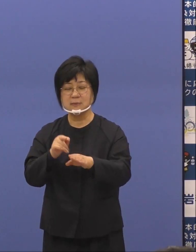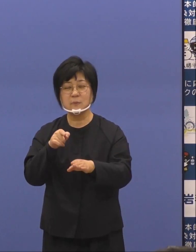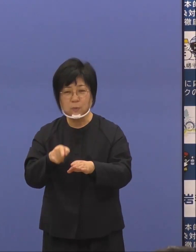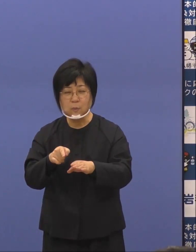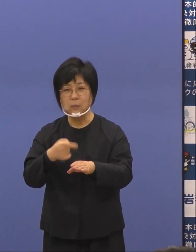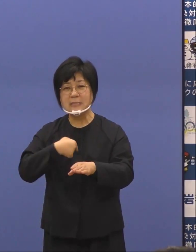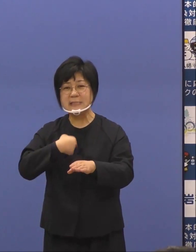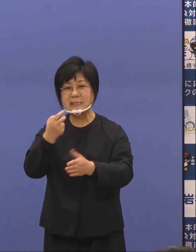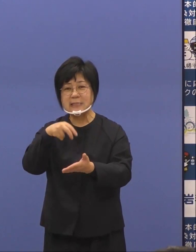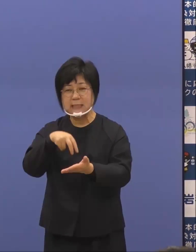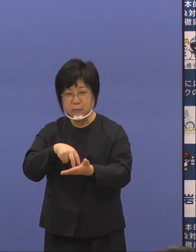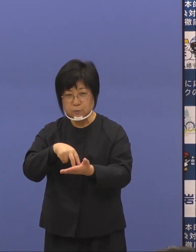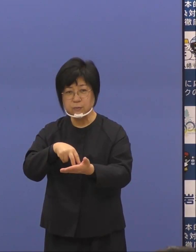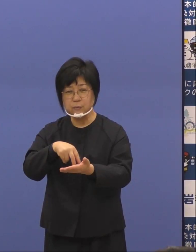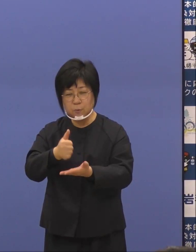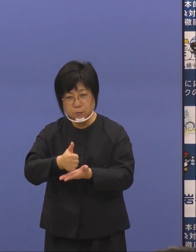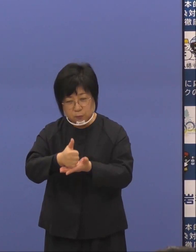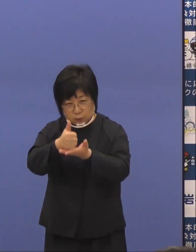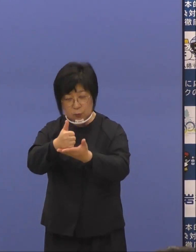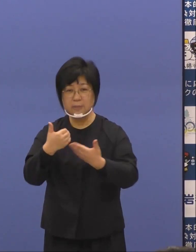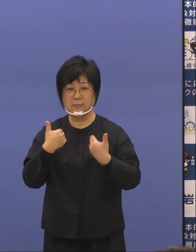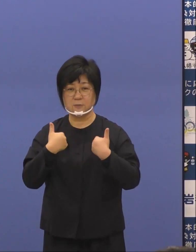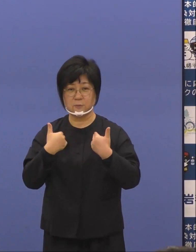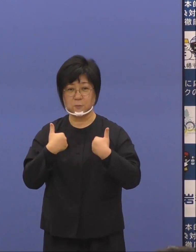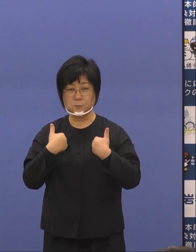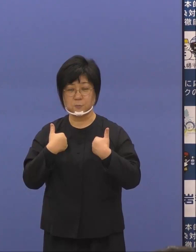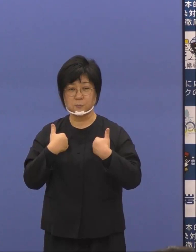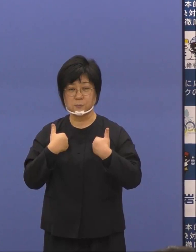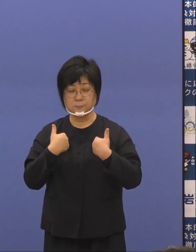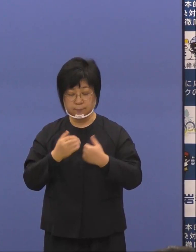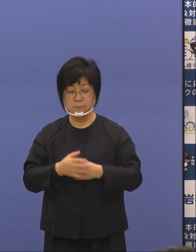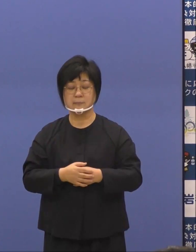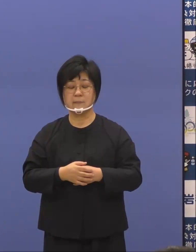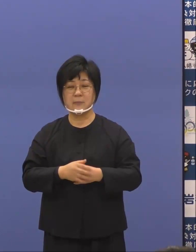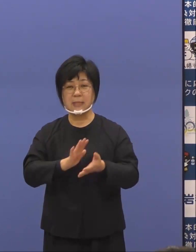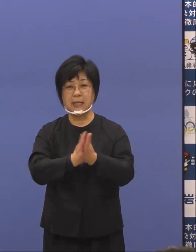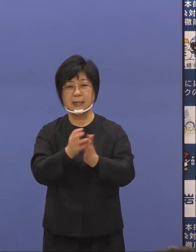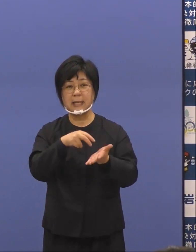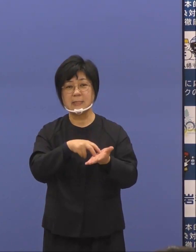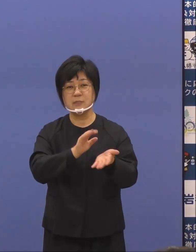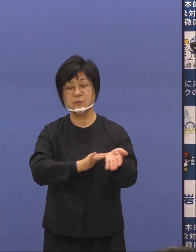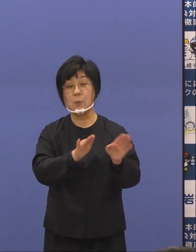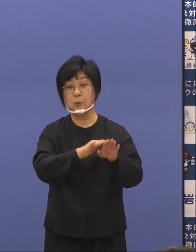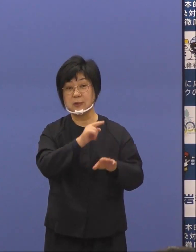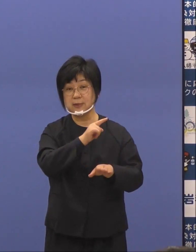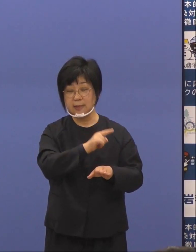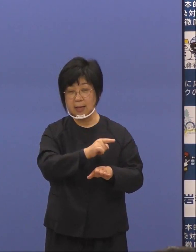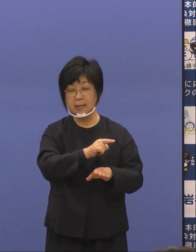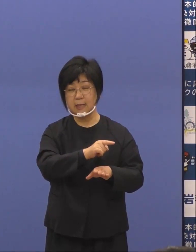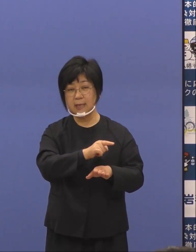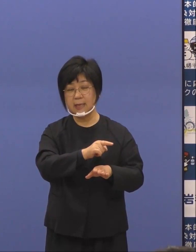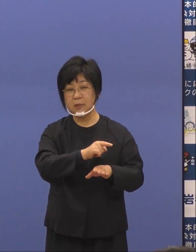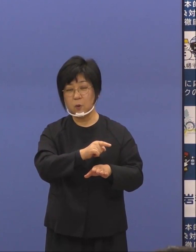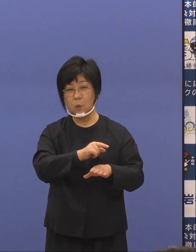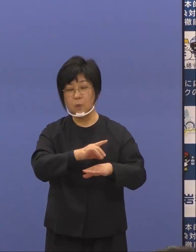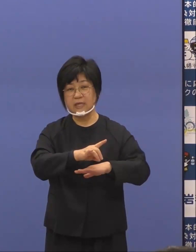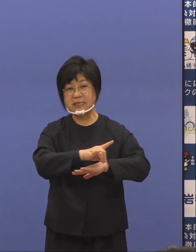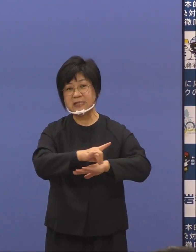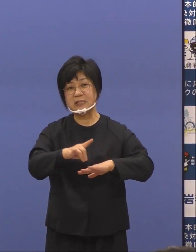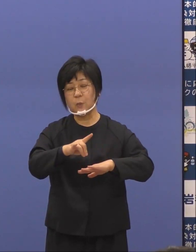が尊重されるべきですし、一方県立病院が企業局とし